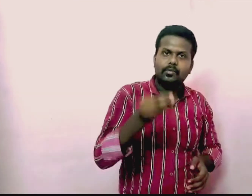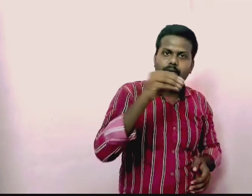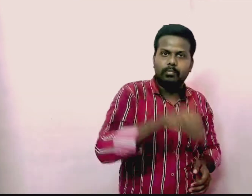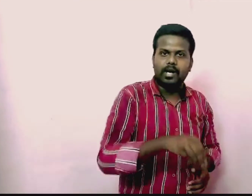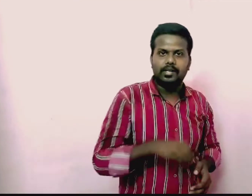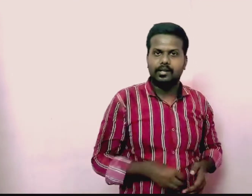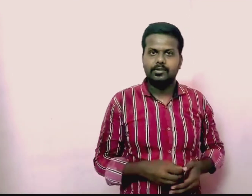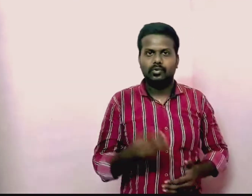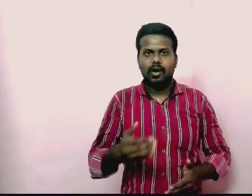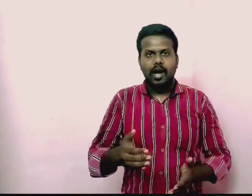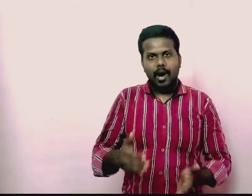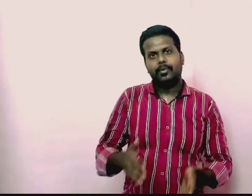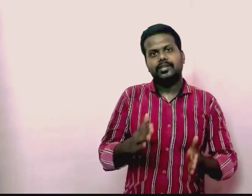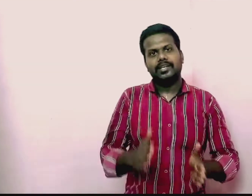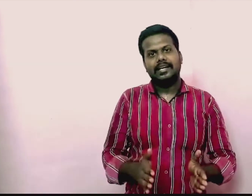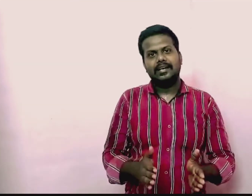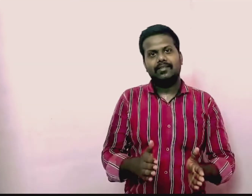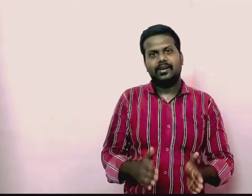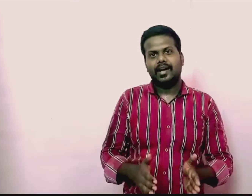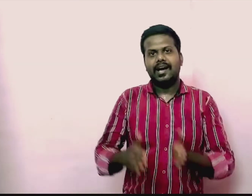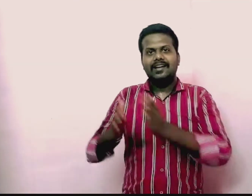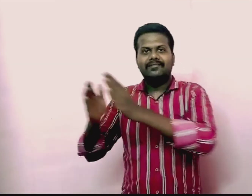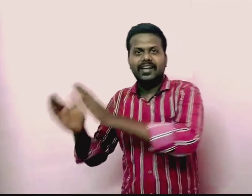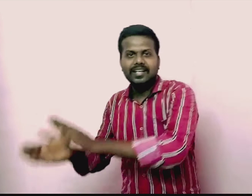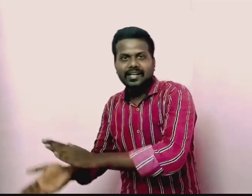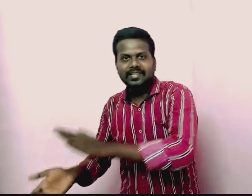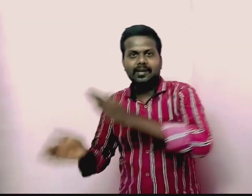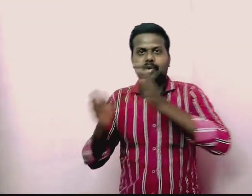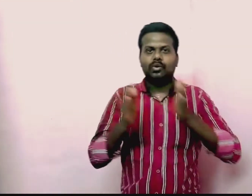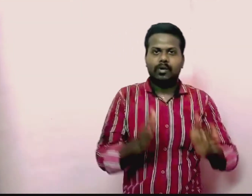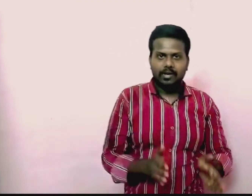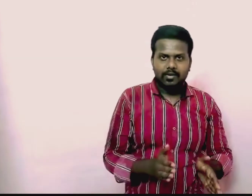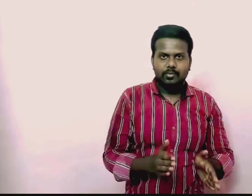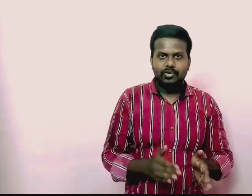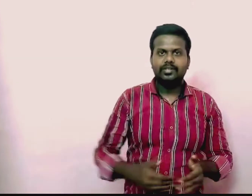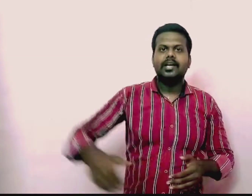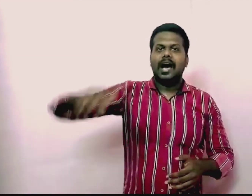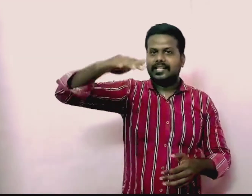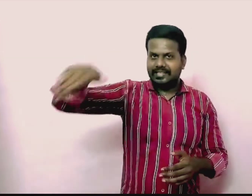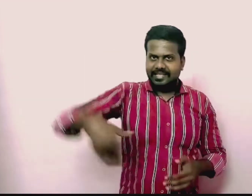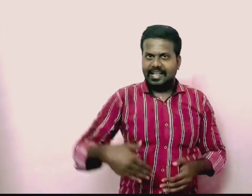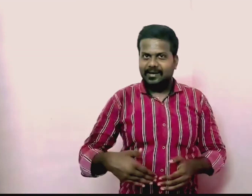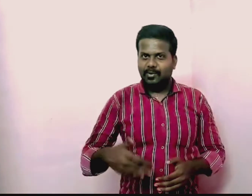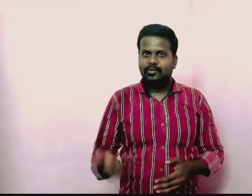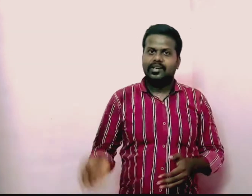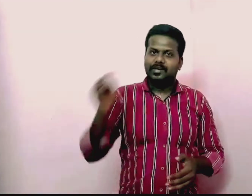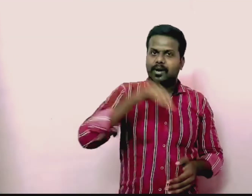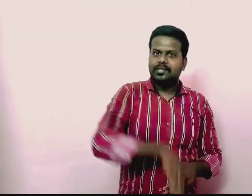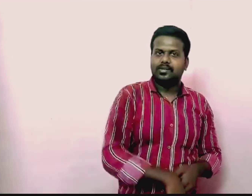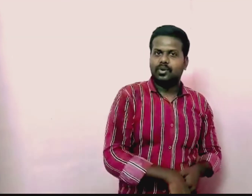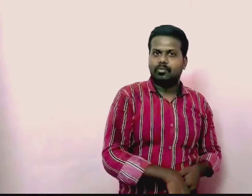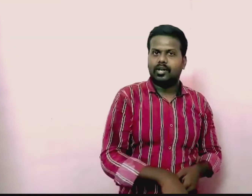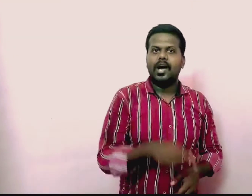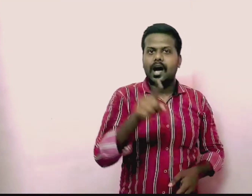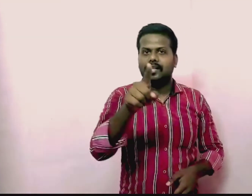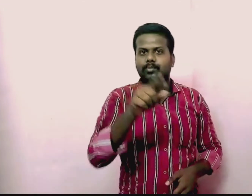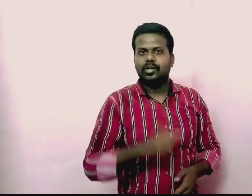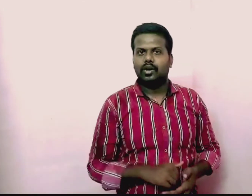ஒரு பணம் இருக்கு அப்படின்னு சொல்லுவான். அப்போ இது என்னவான்னா, வெளிநாட்டுல இருந்து நமக்கு ஒரு பணம் வரும்போது அது லீகலா தான் வரும், நீ பார்சலுக்குள்ள போட்டா அது மணி